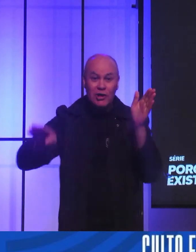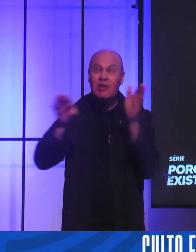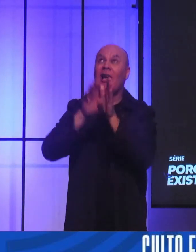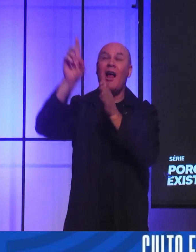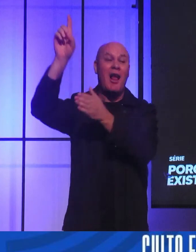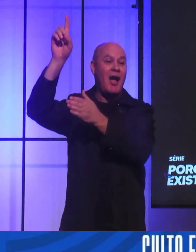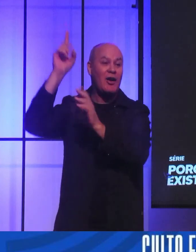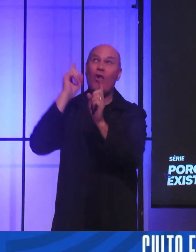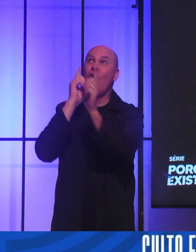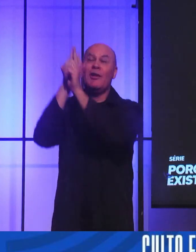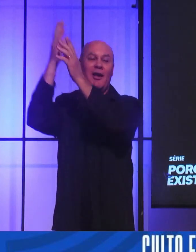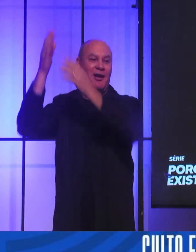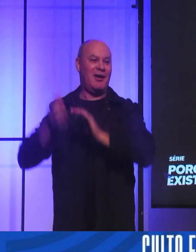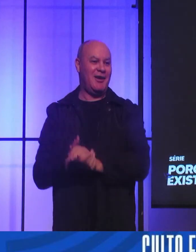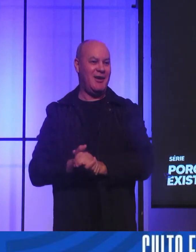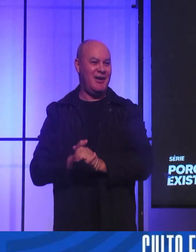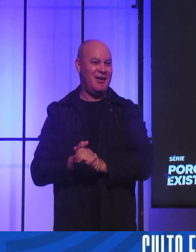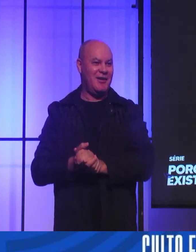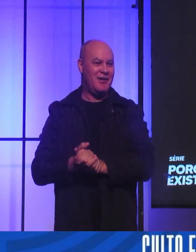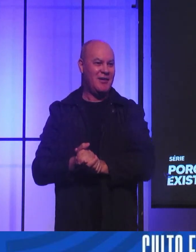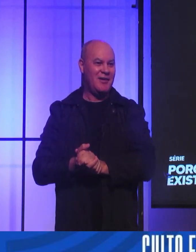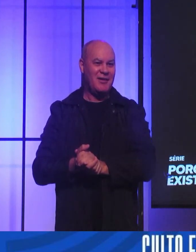Apocalipse 21, verso 3 diz assim,